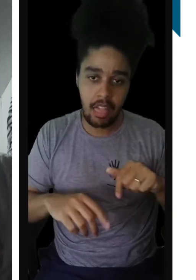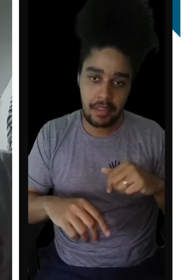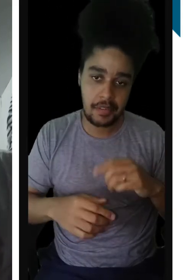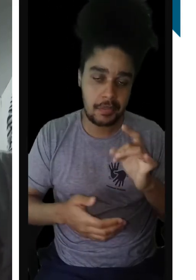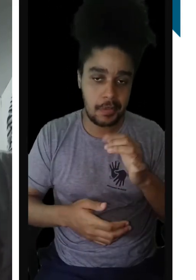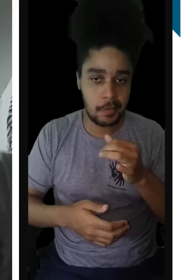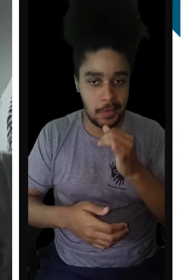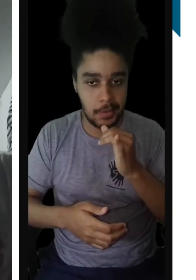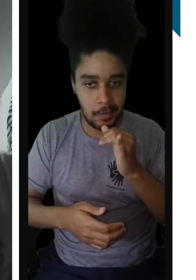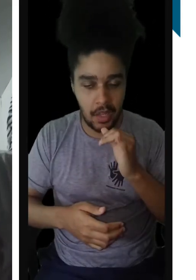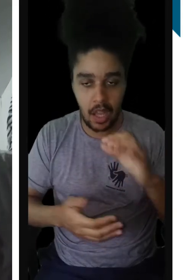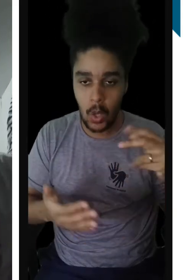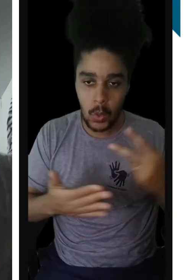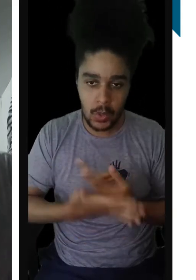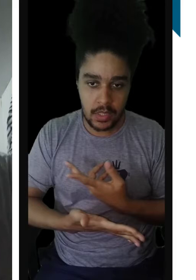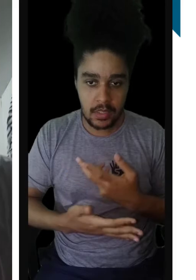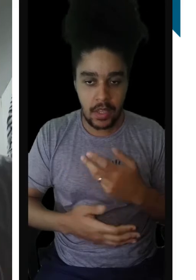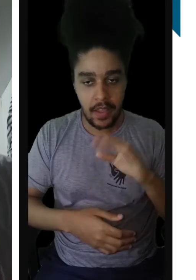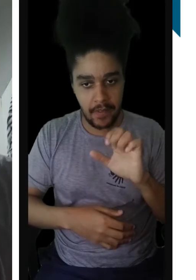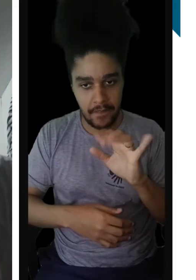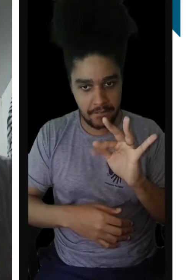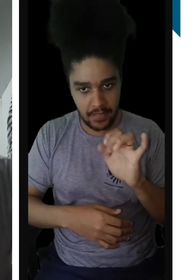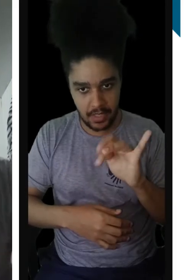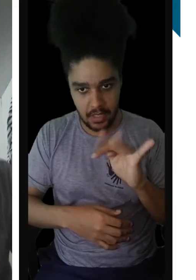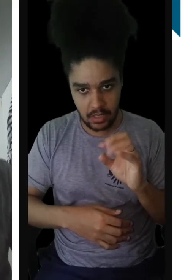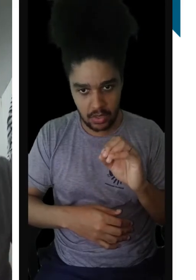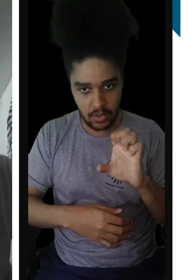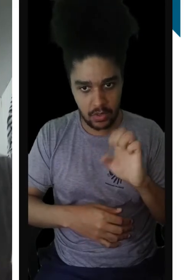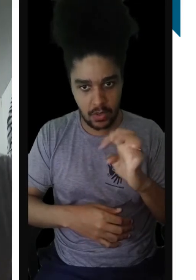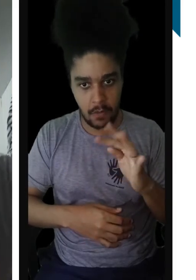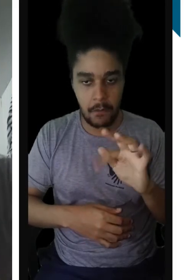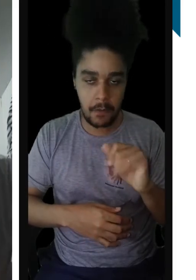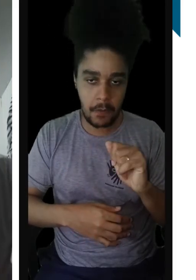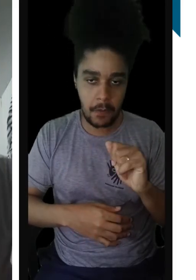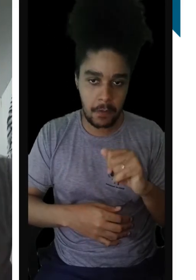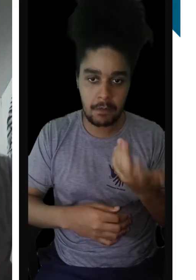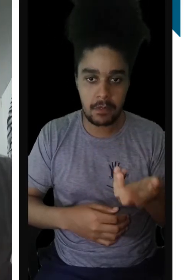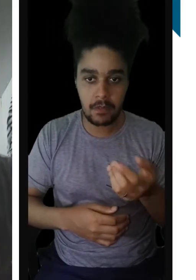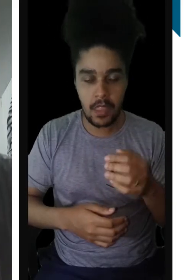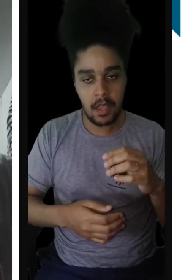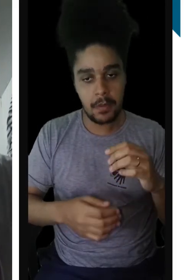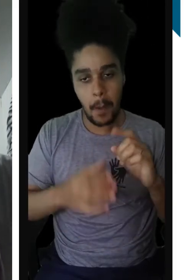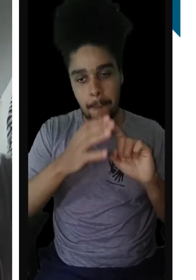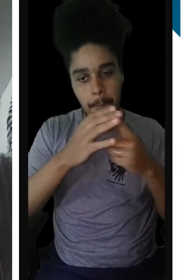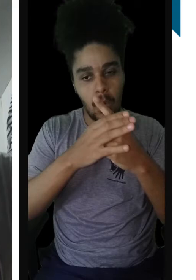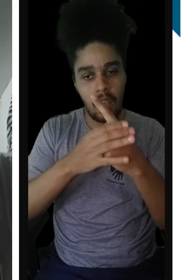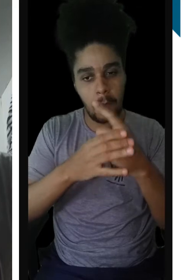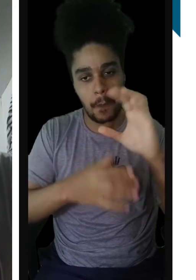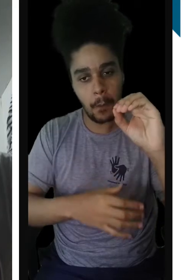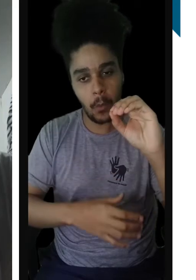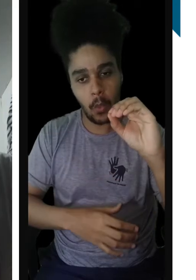caso da intensificação do efeito estufa, o clássico caso do buraco na camada